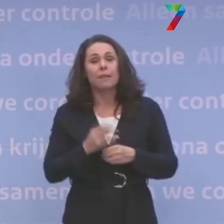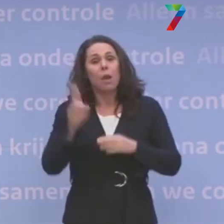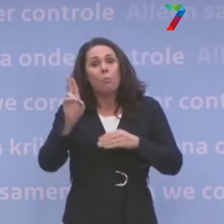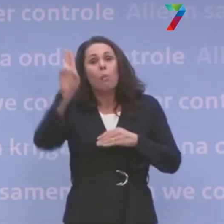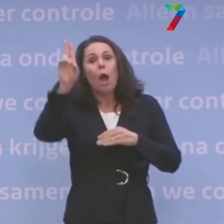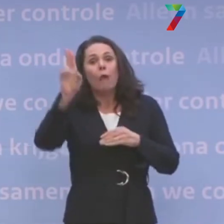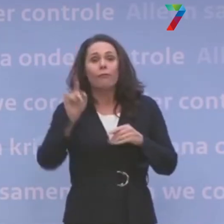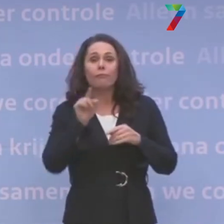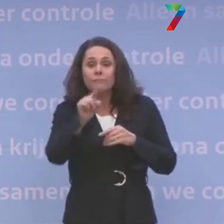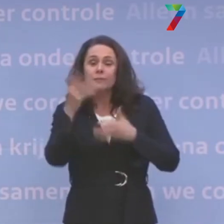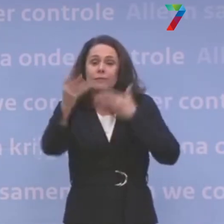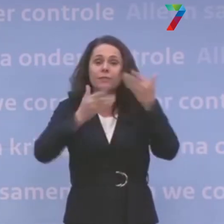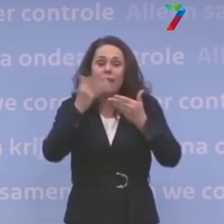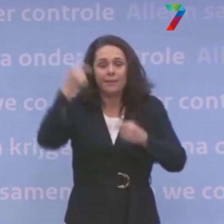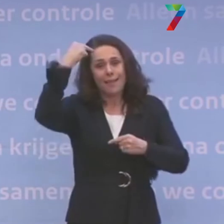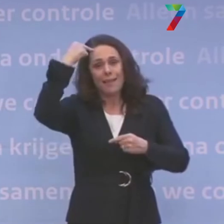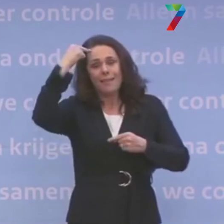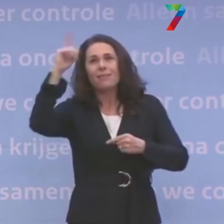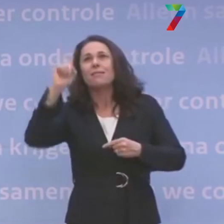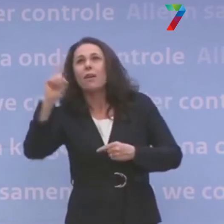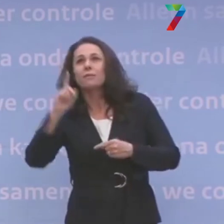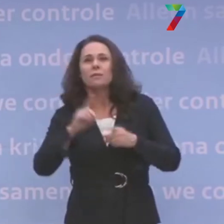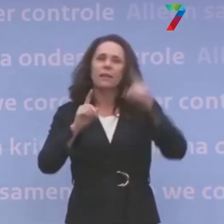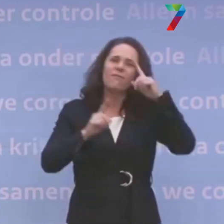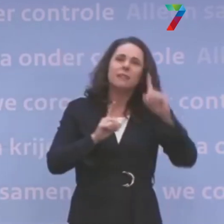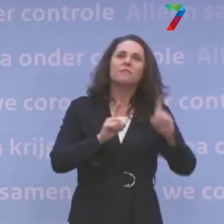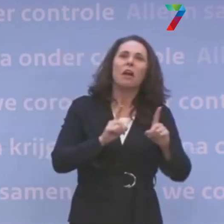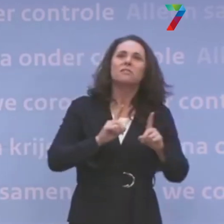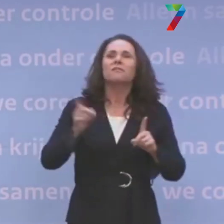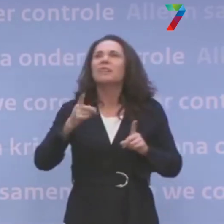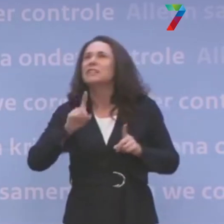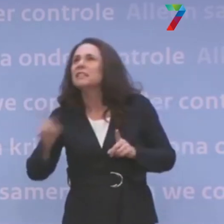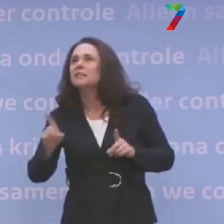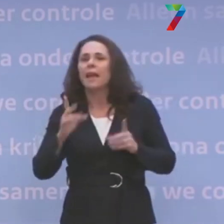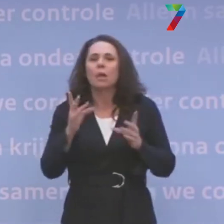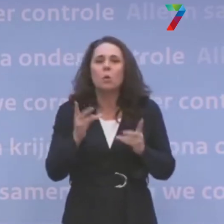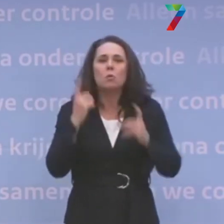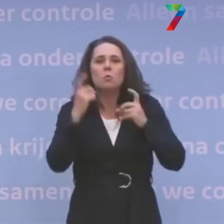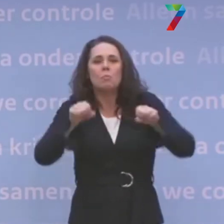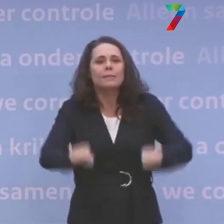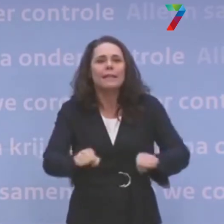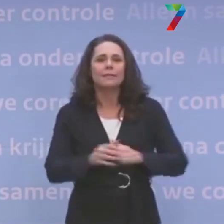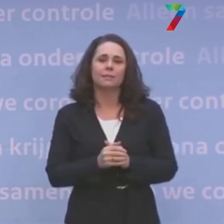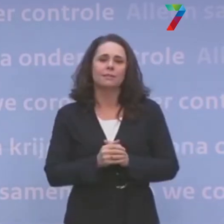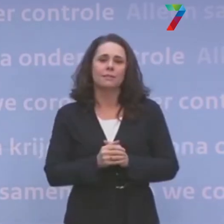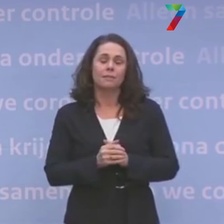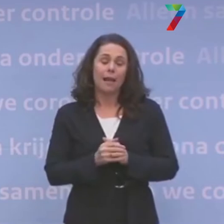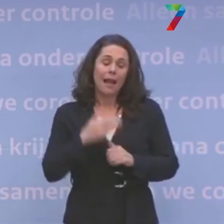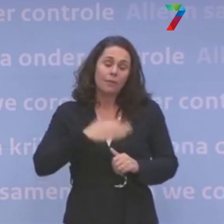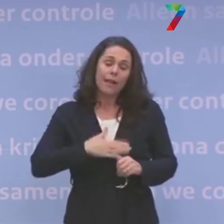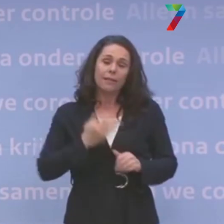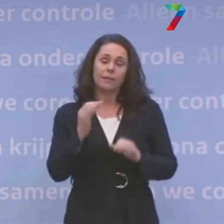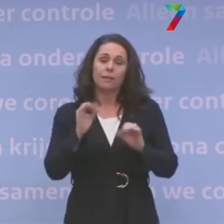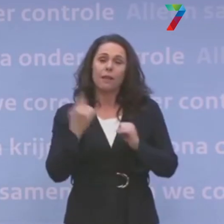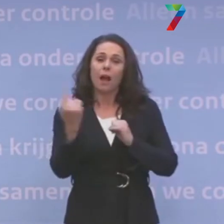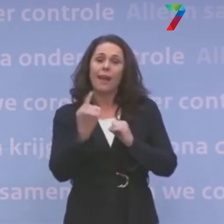ik u steeds zal vertellen wat er in mijn hoofd zit, wat we weten, wat we niet weten en op basis waarvan we die afwegingen maken. Maar uiteindelijk kunnen we dit alleen met 17 miljoen